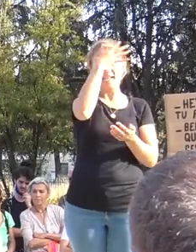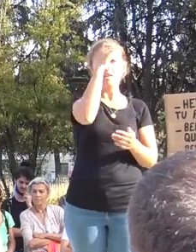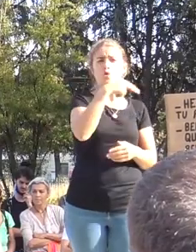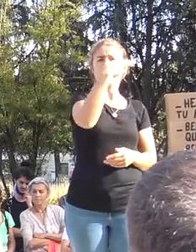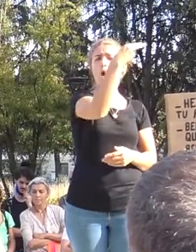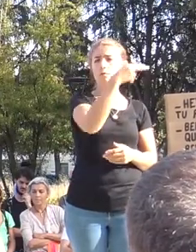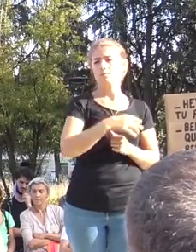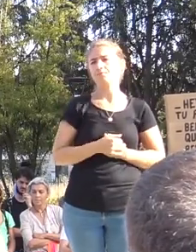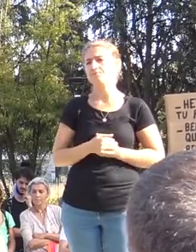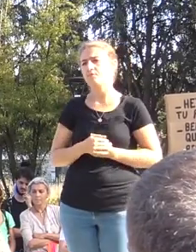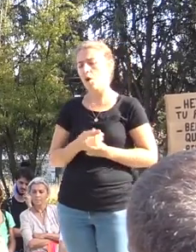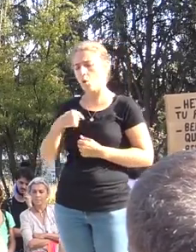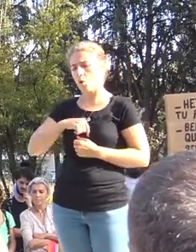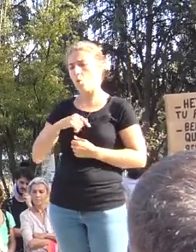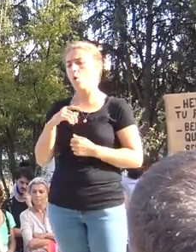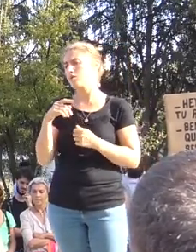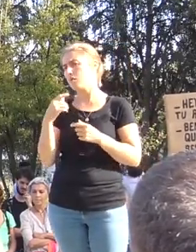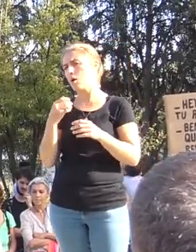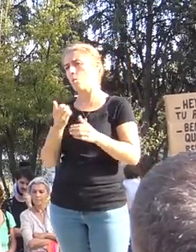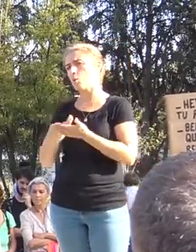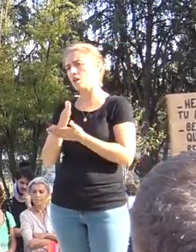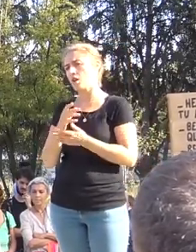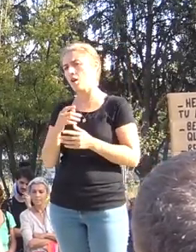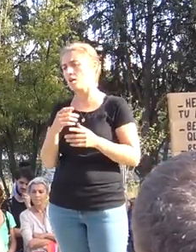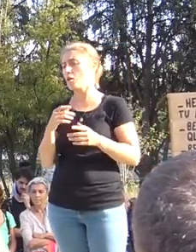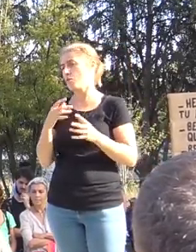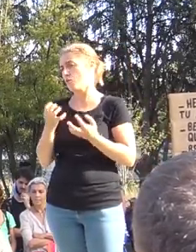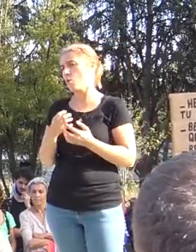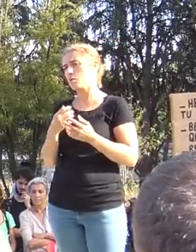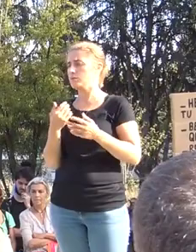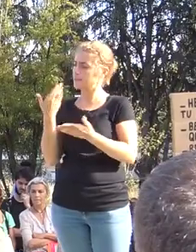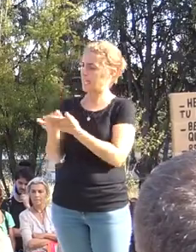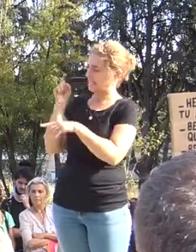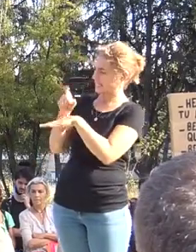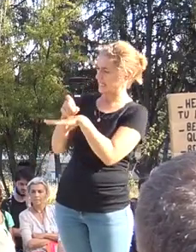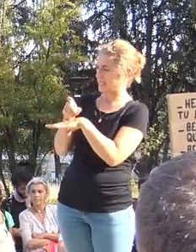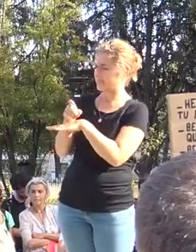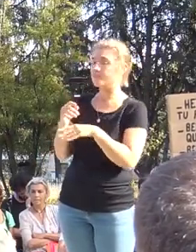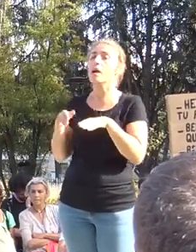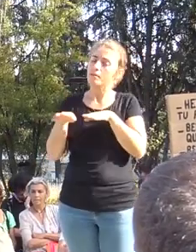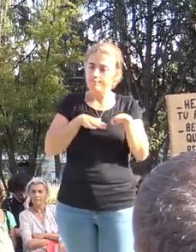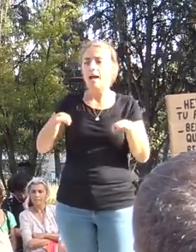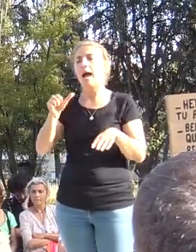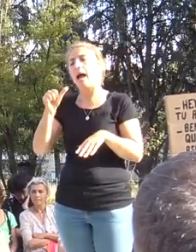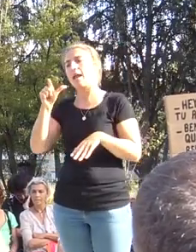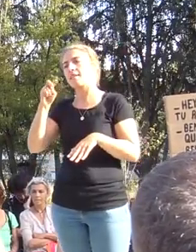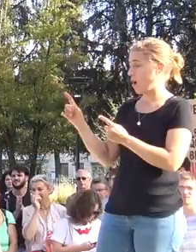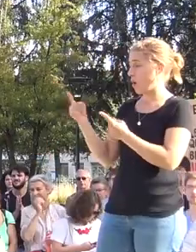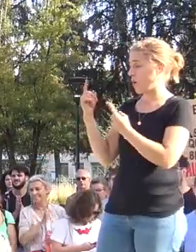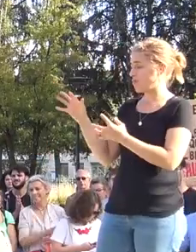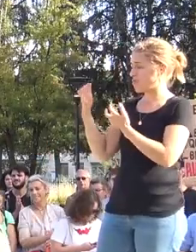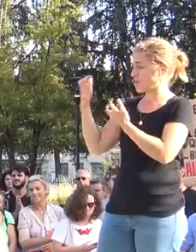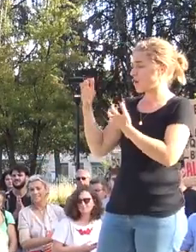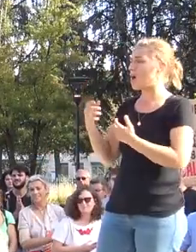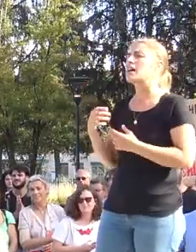voilà, l'objet d'ANV COP21, c'est de dénoncer ce type d'initiative. Et Alternativa, de promouvoir au contraire tous les projets qu'on estime positifs. Il y a